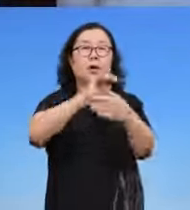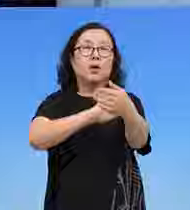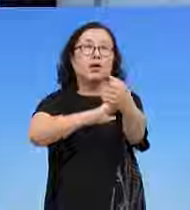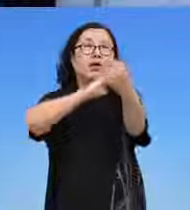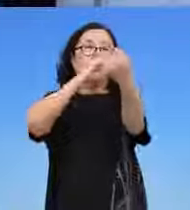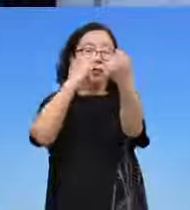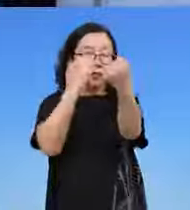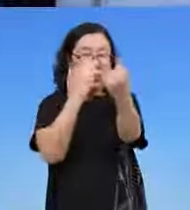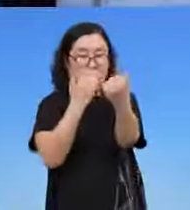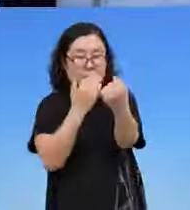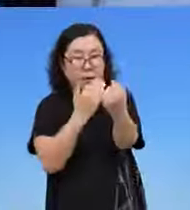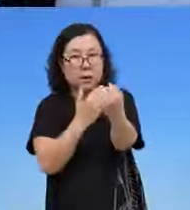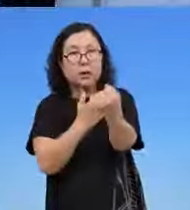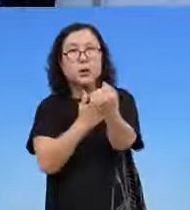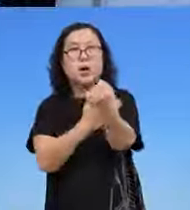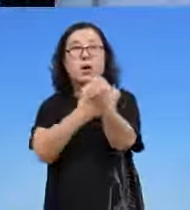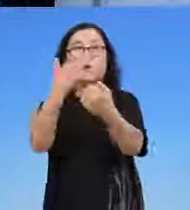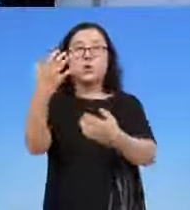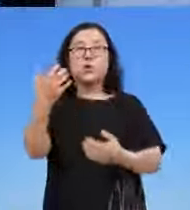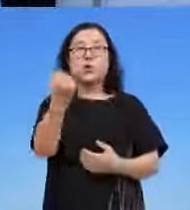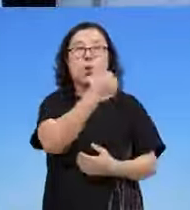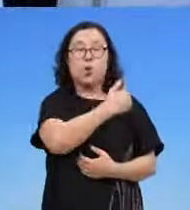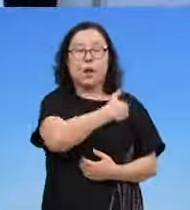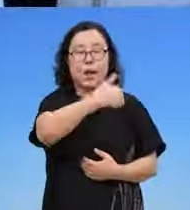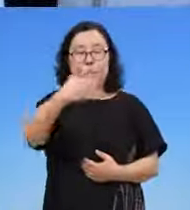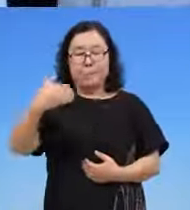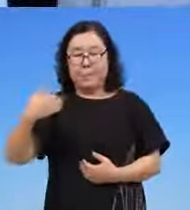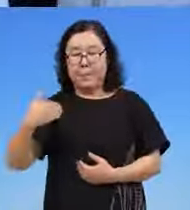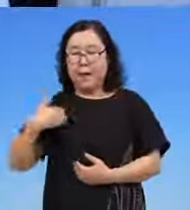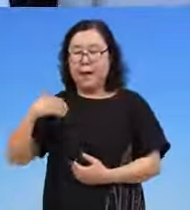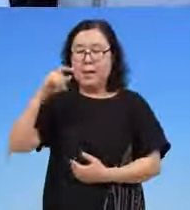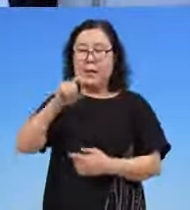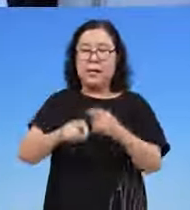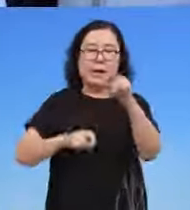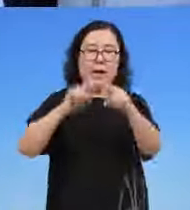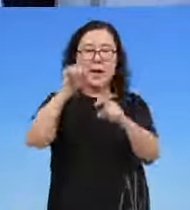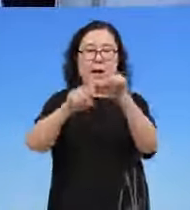주의 능력으로 담대히 나아가리라.